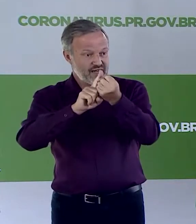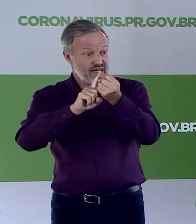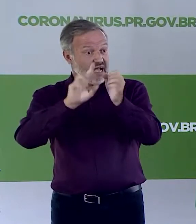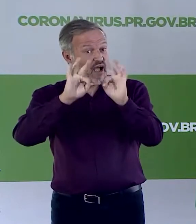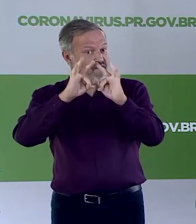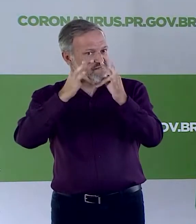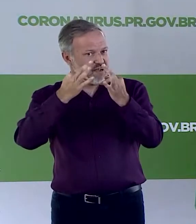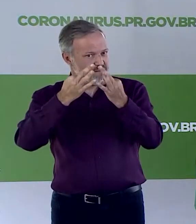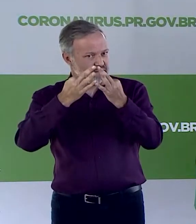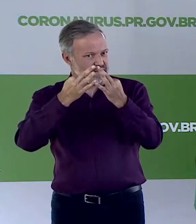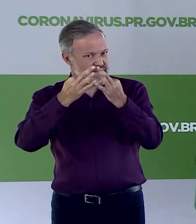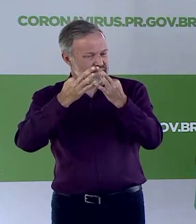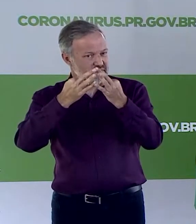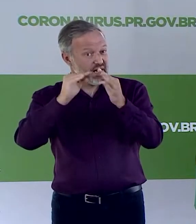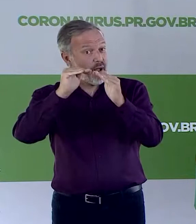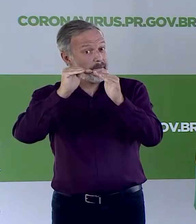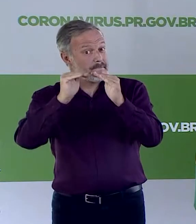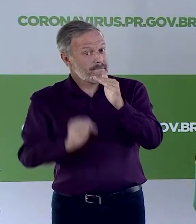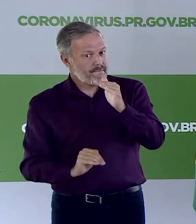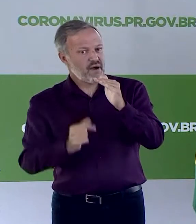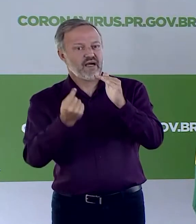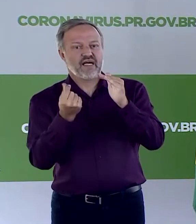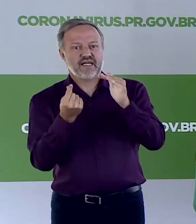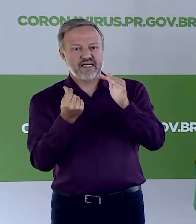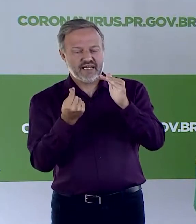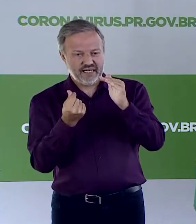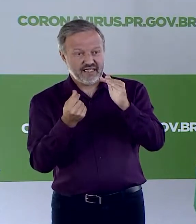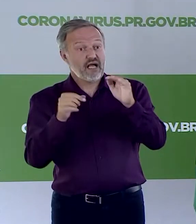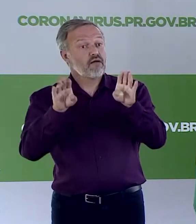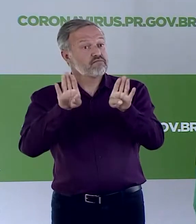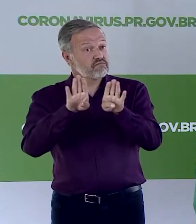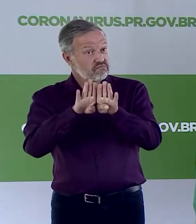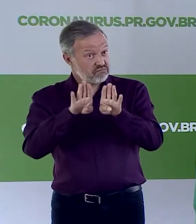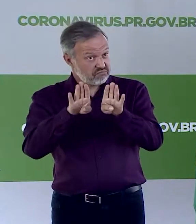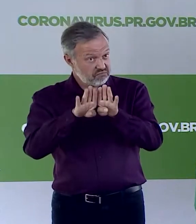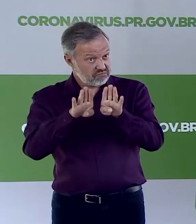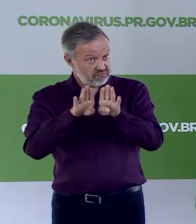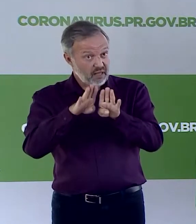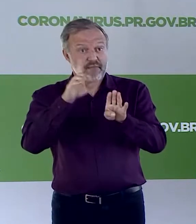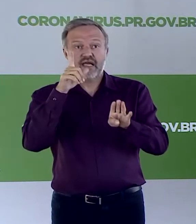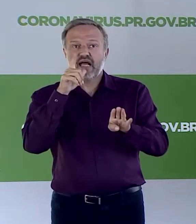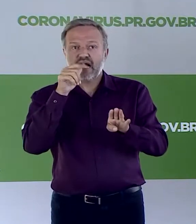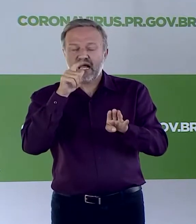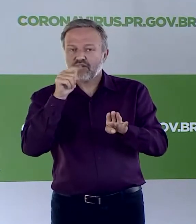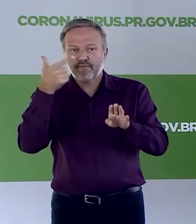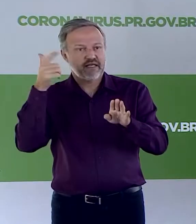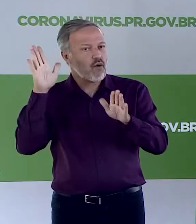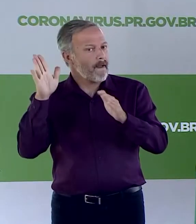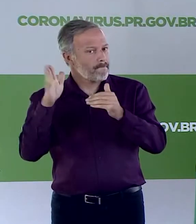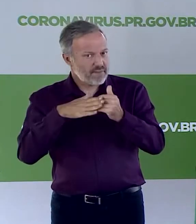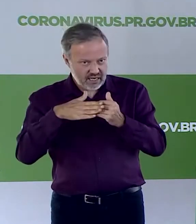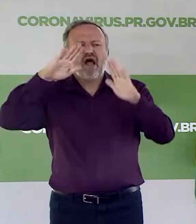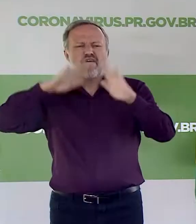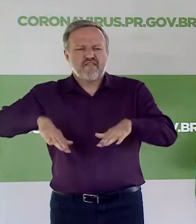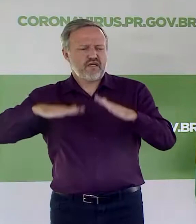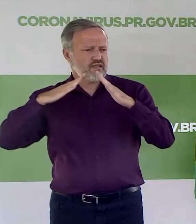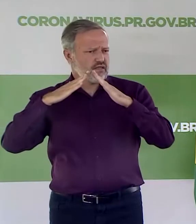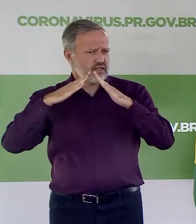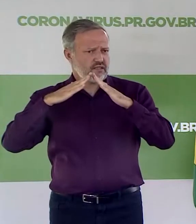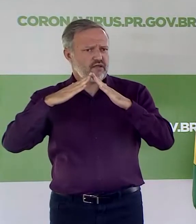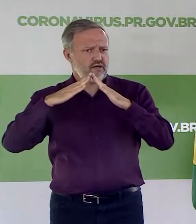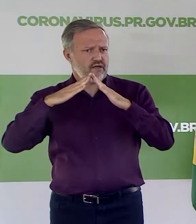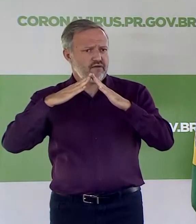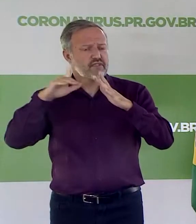renda e não vão será a sanepar também não irá cortar a água dessas pessoas de baixa renda